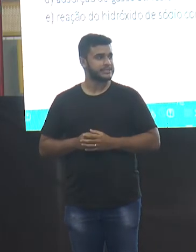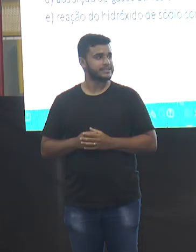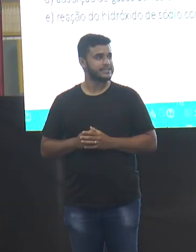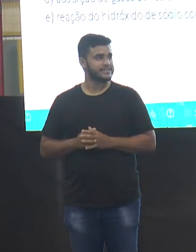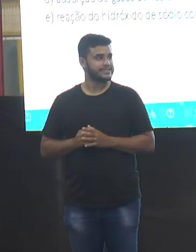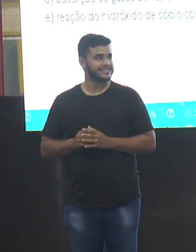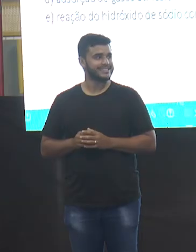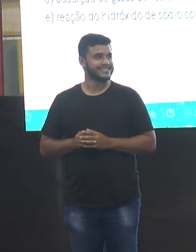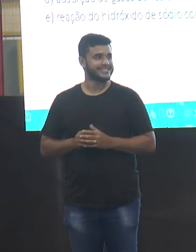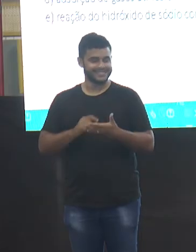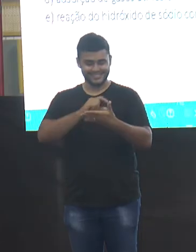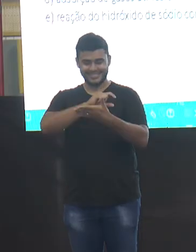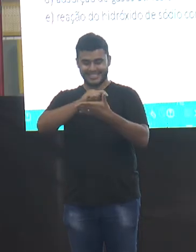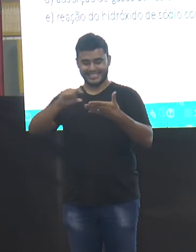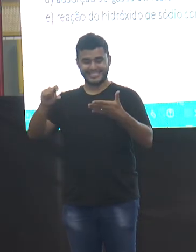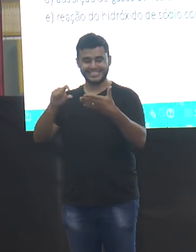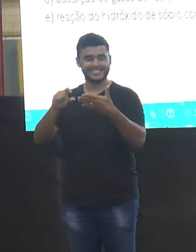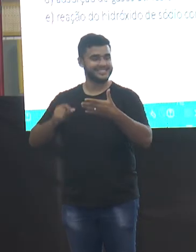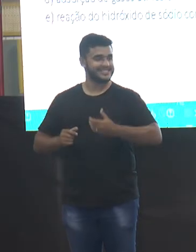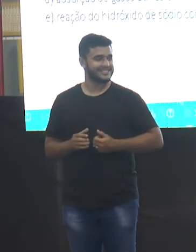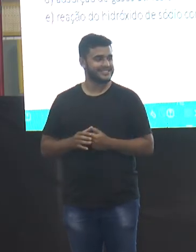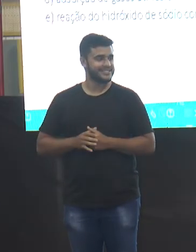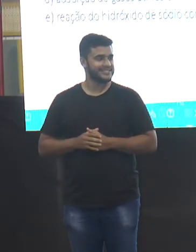Parágrafo 1 da redação.